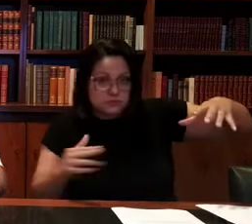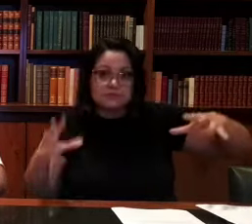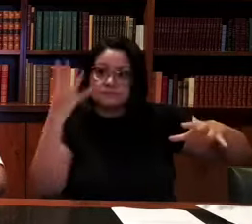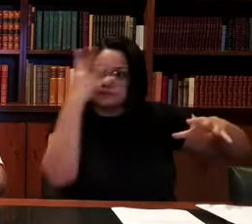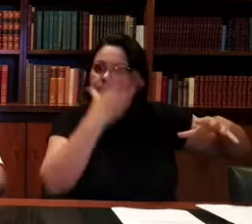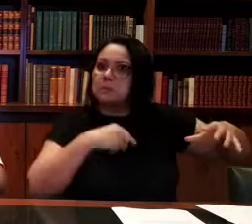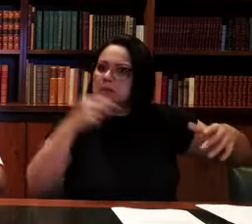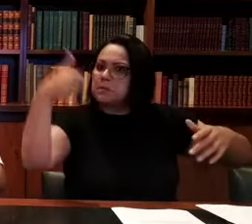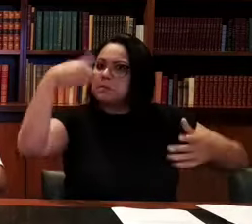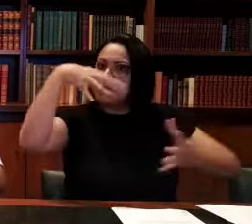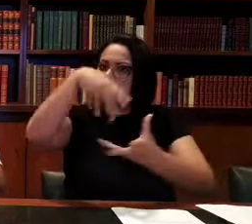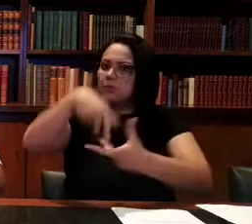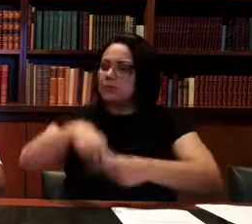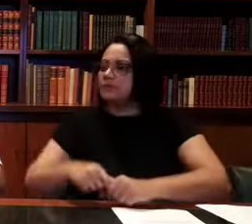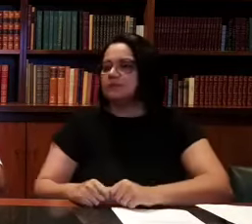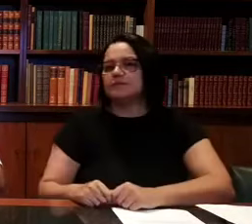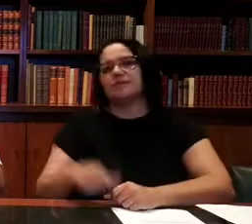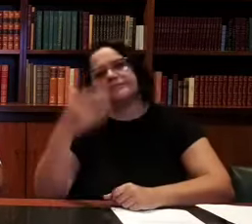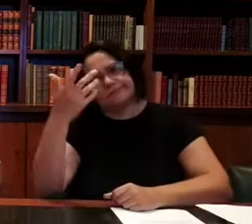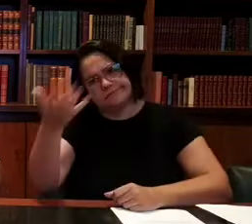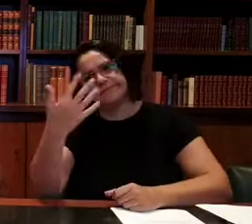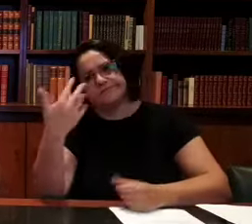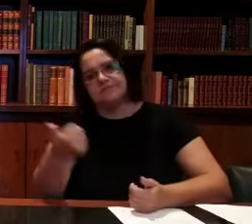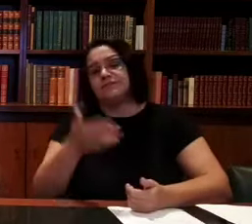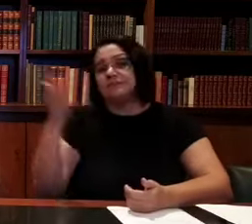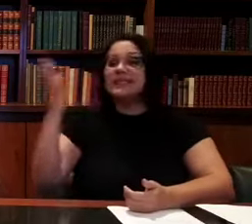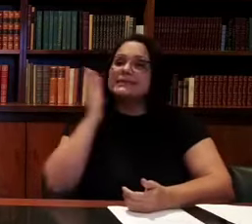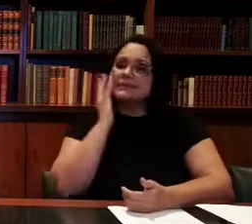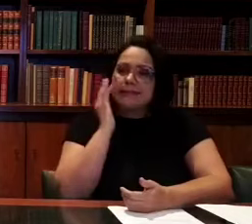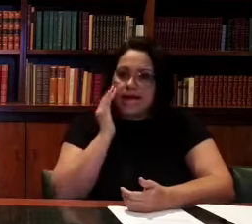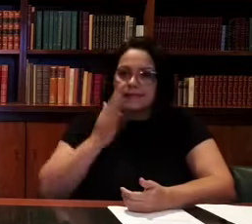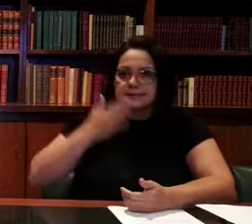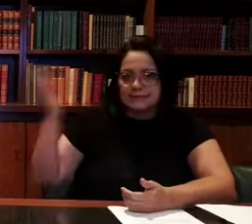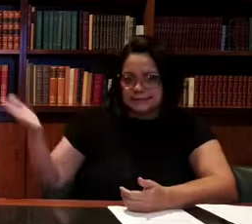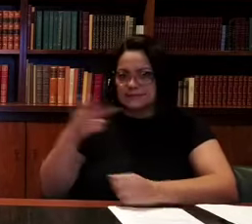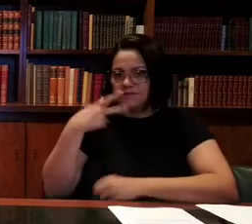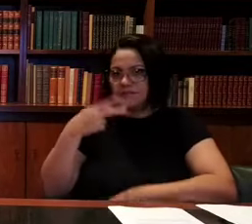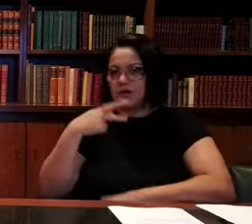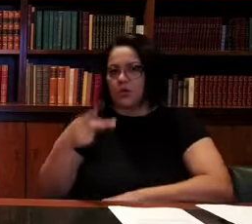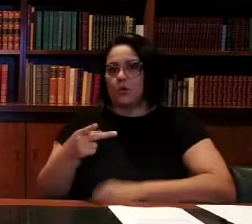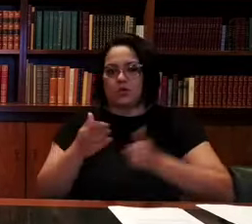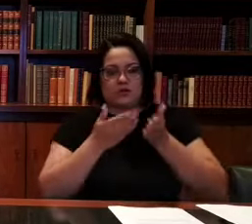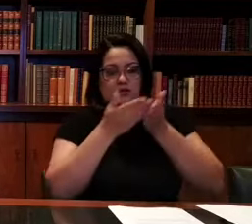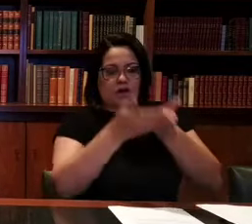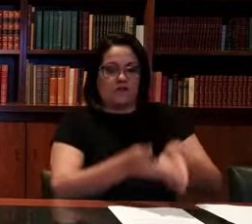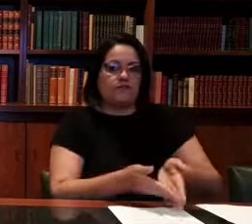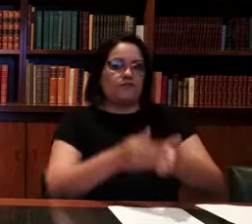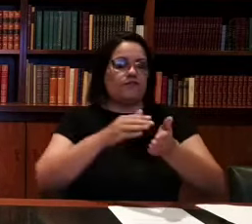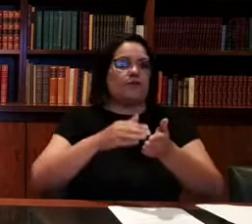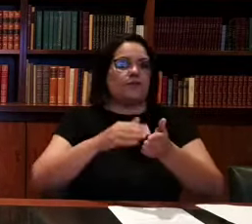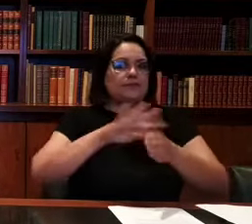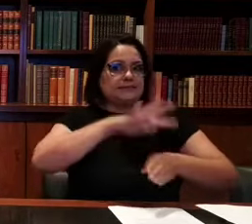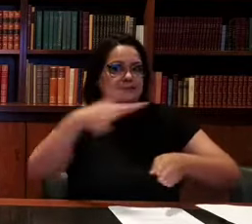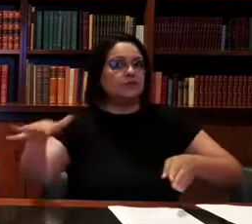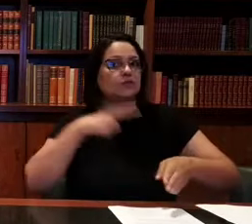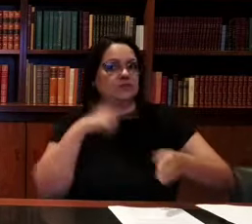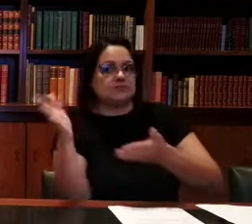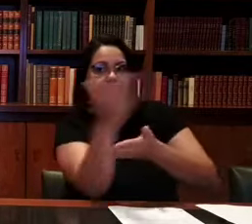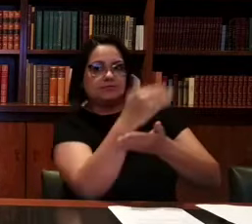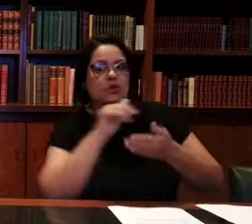vai ver a obra daquela época só vai lá então você falou que o posição saudamo-vos né qual